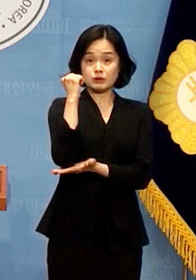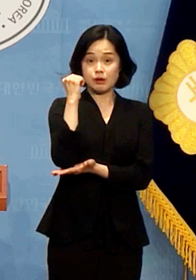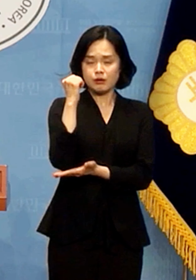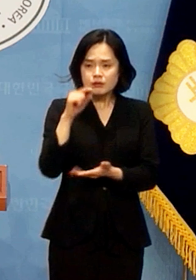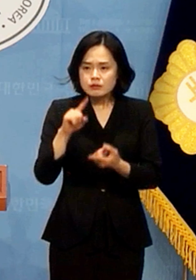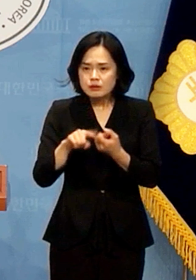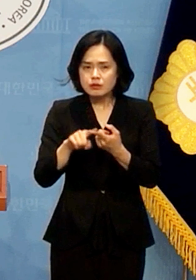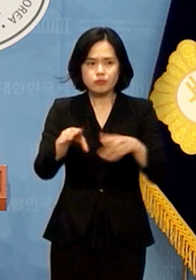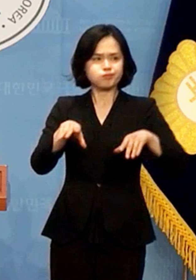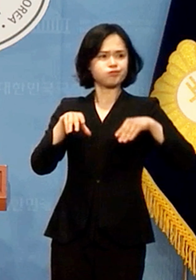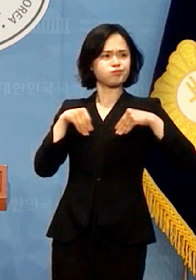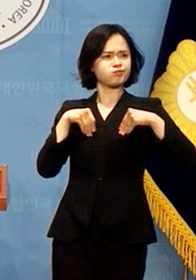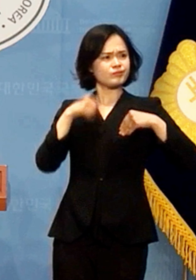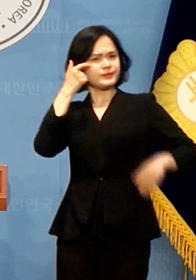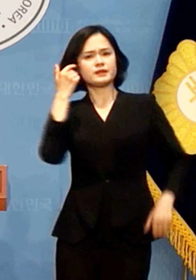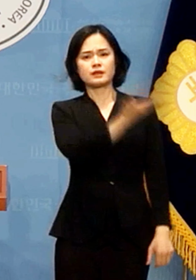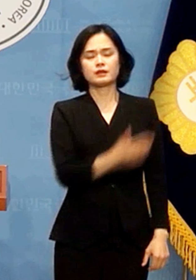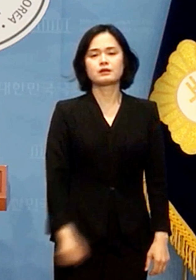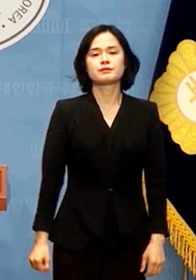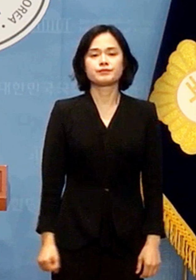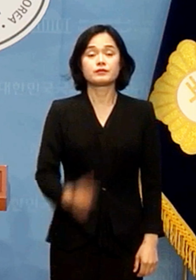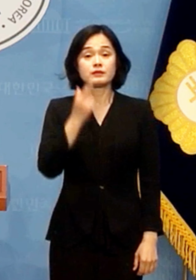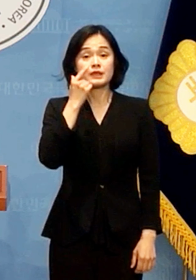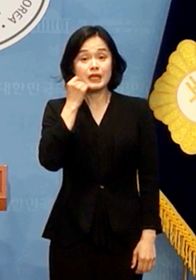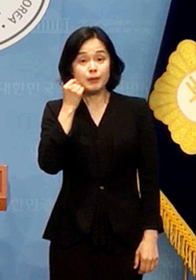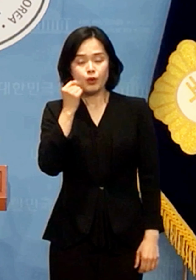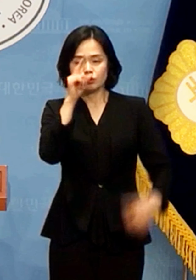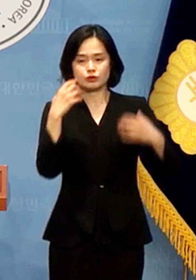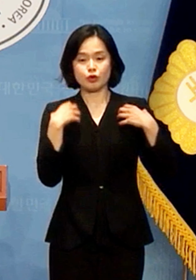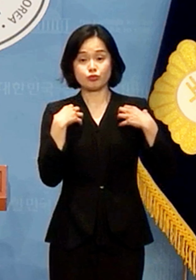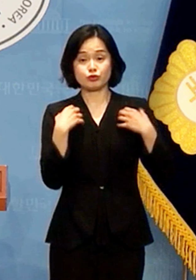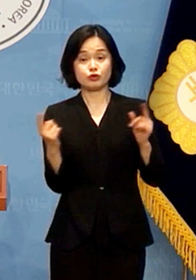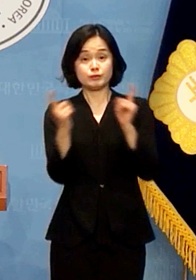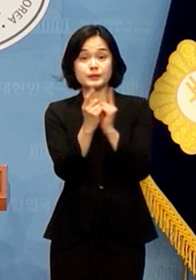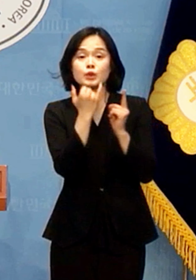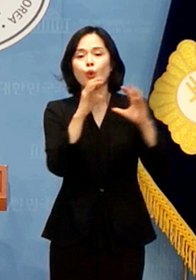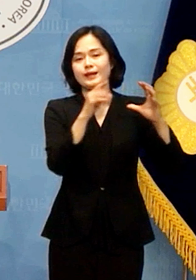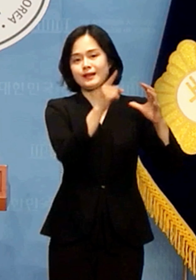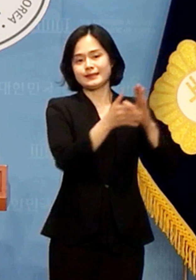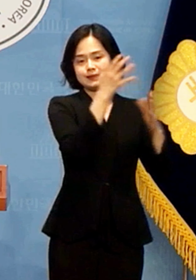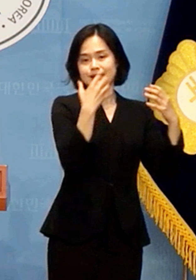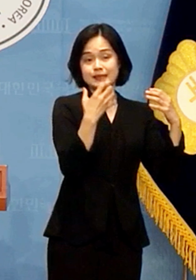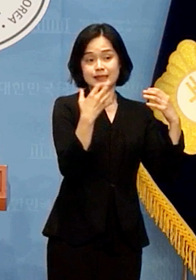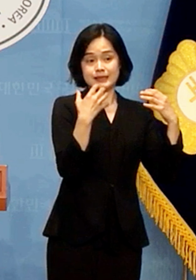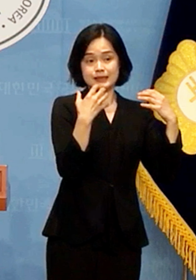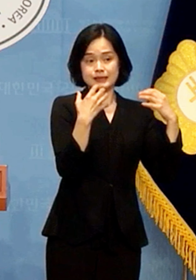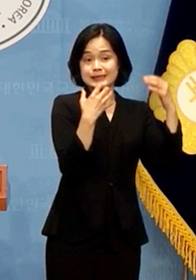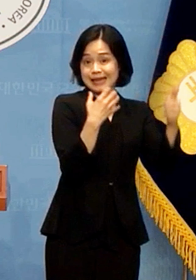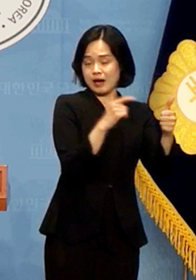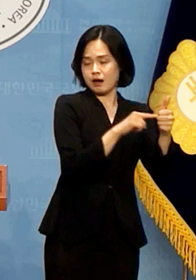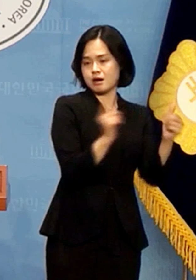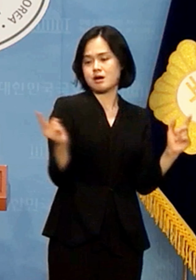나라입니까 일본 외무상을 만난 독일 베를린 시장이 베를린 평화의 소녀상 철거를 시사하는 발언을